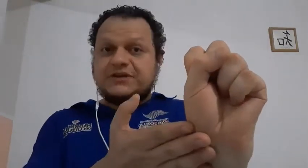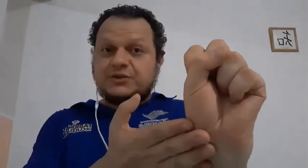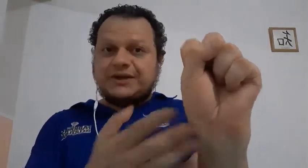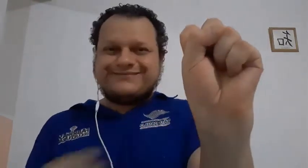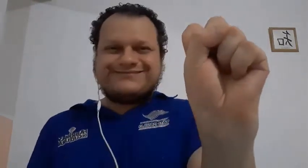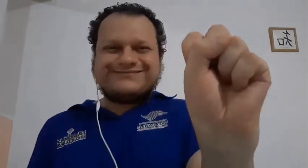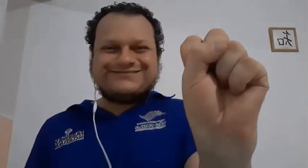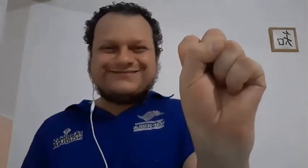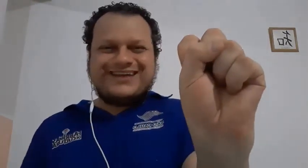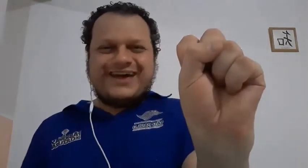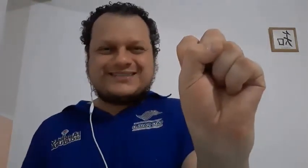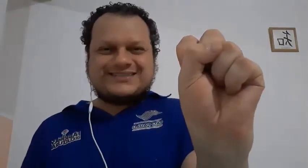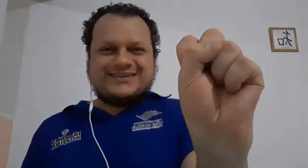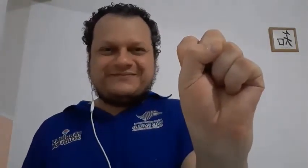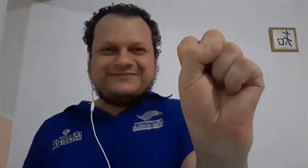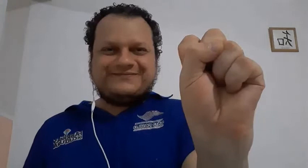doer. S.